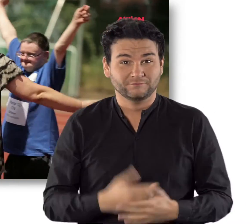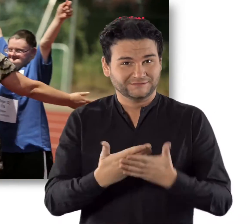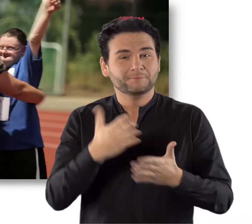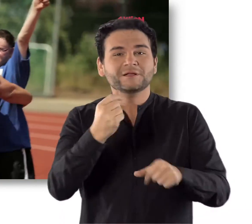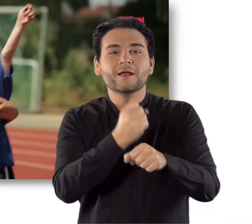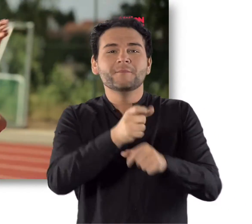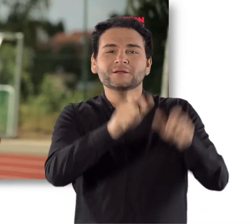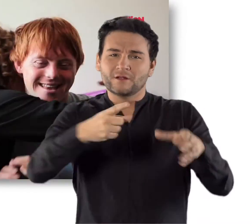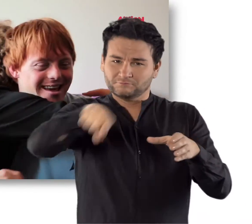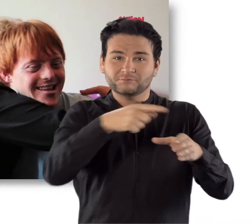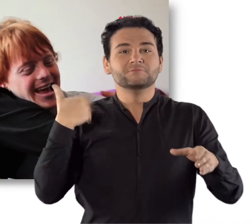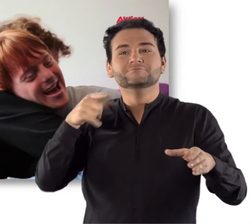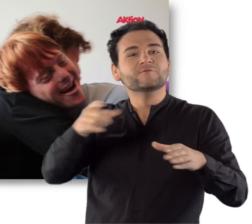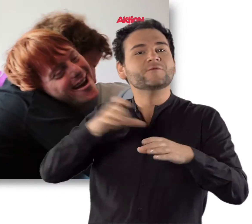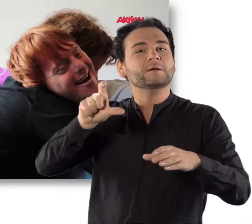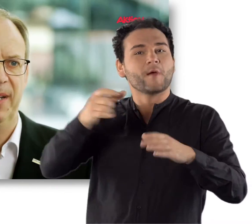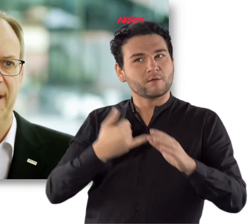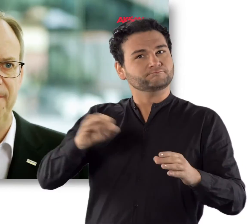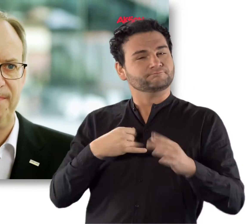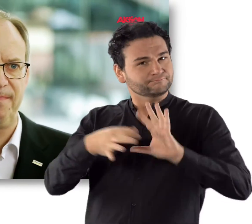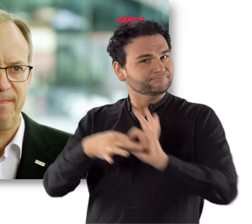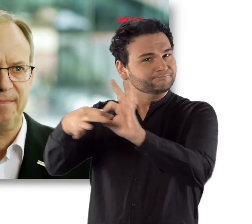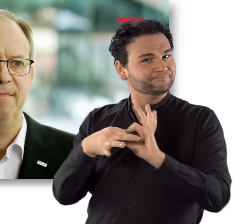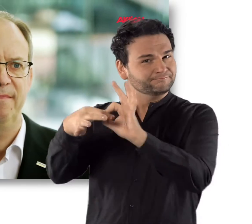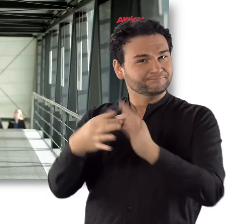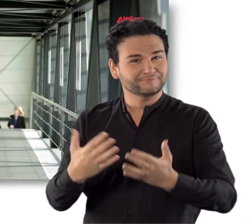Das erhöht auf jeden Fall die Identifikation der Mitarbeiter.